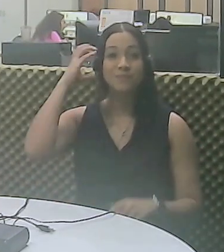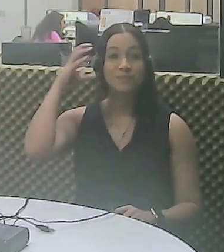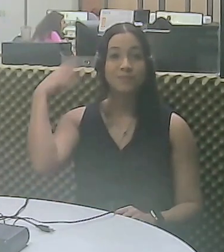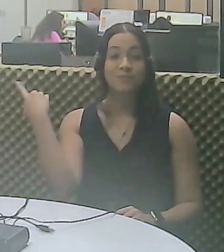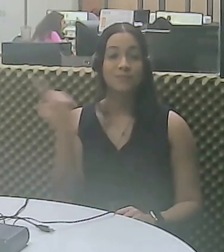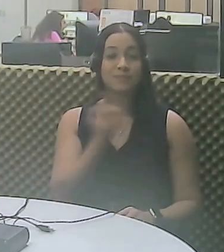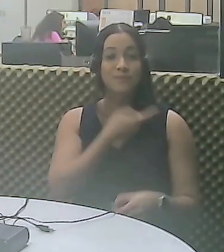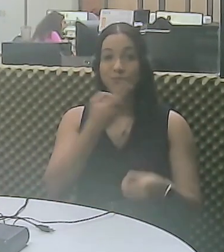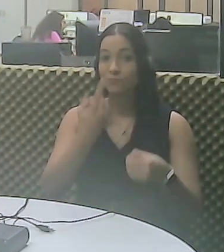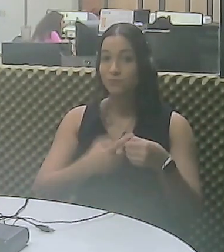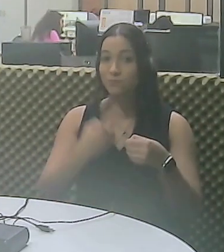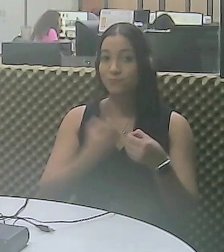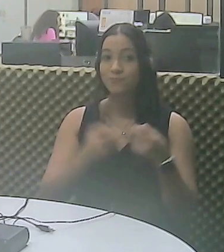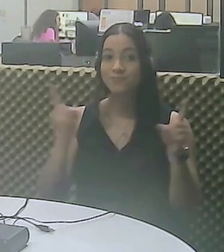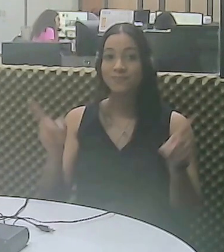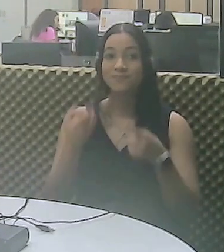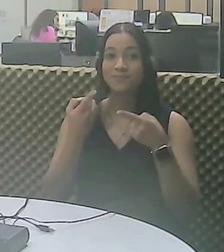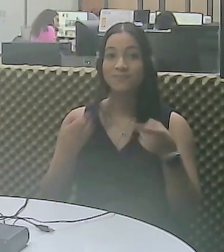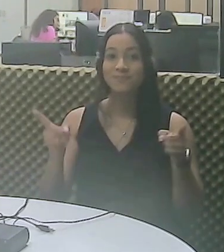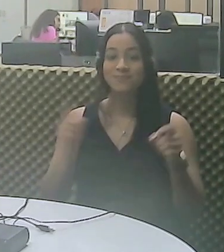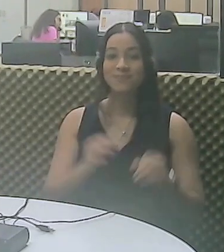Rádio Nossa Cidade.